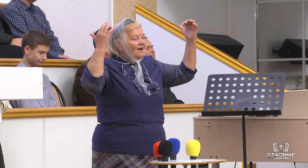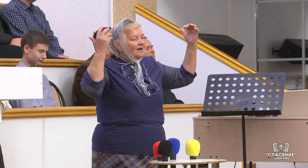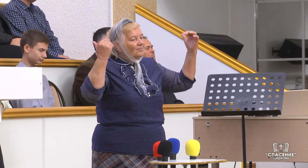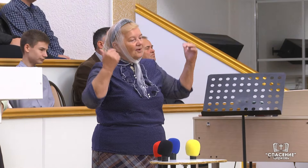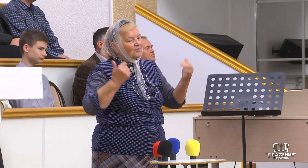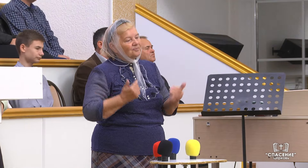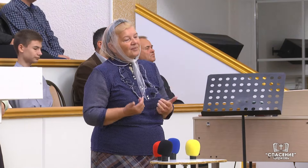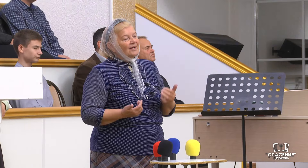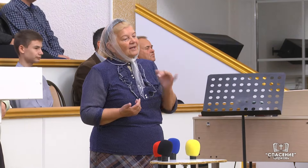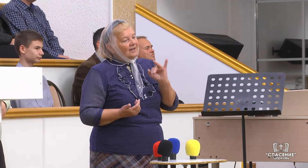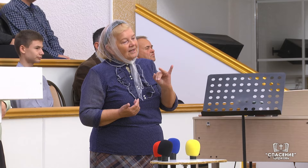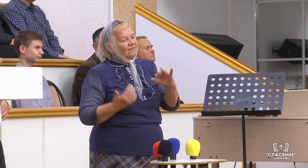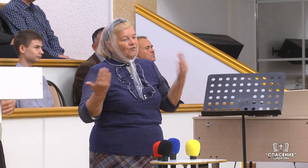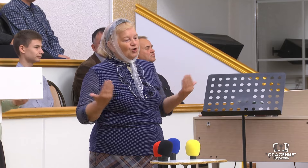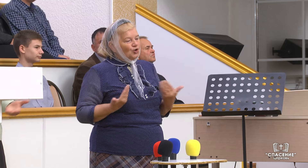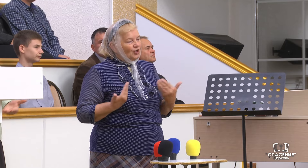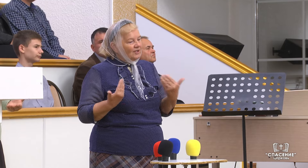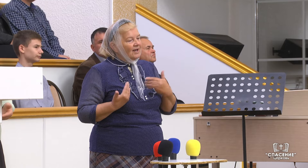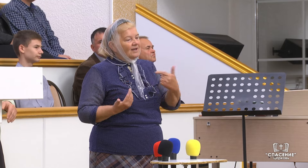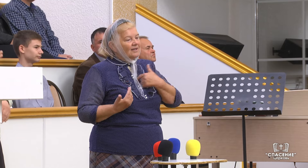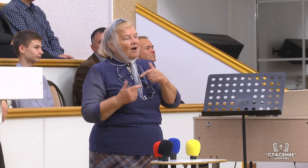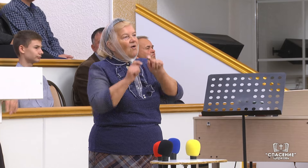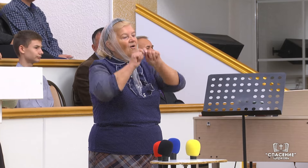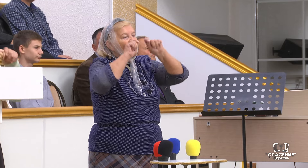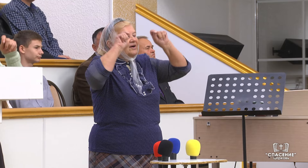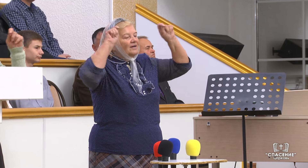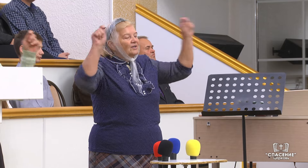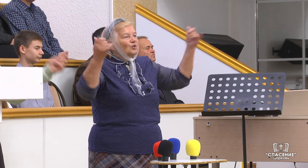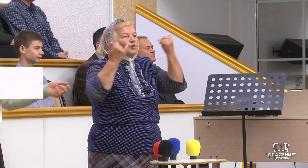И в пути я открываю чудеса.